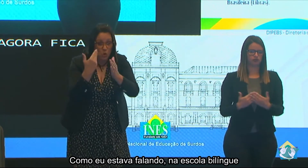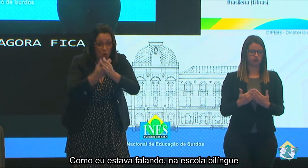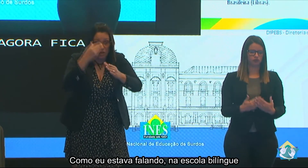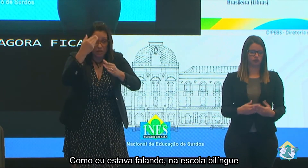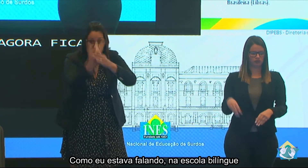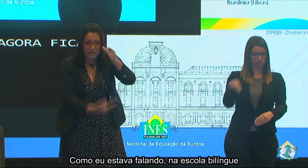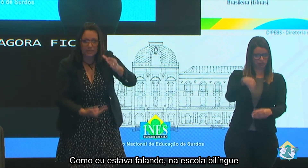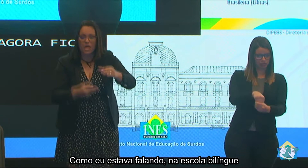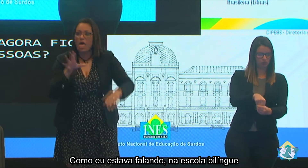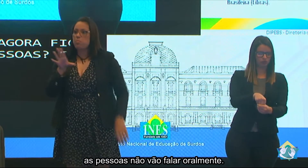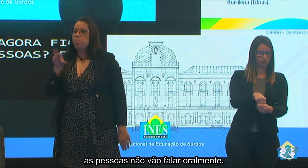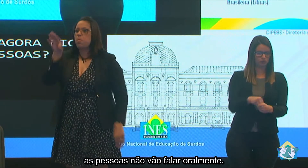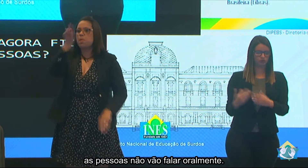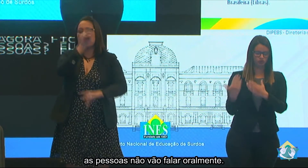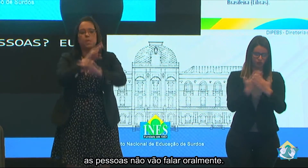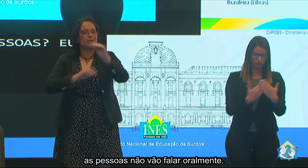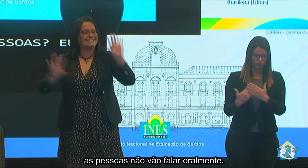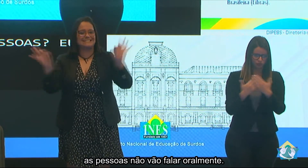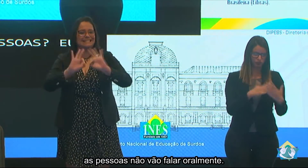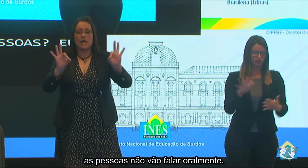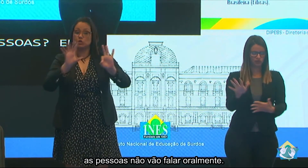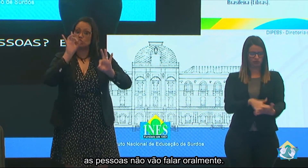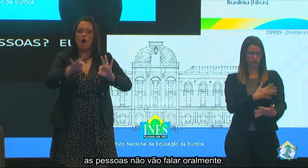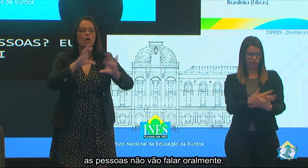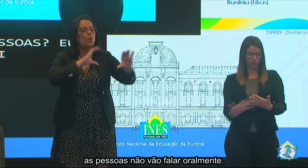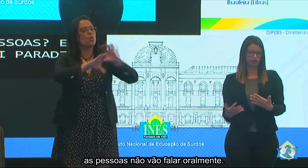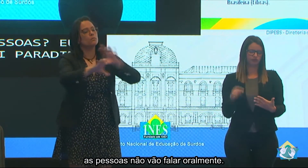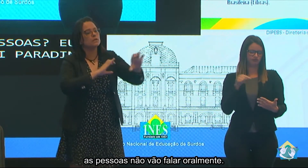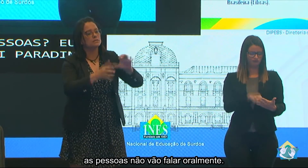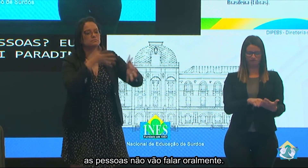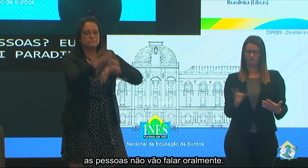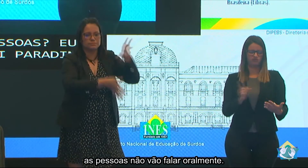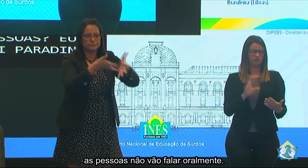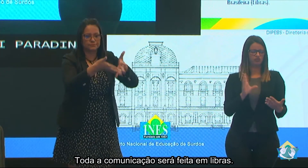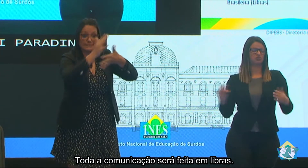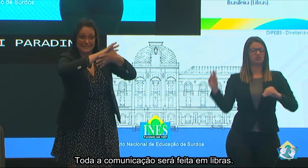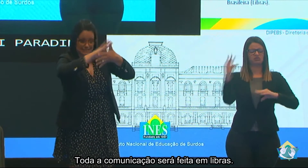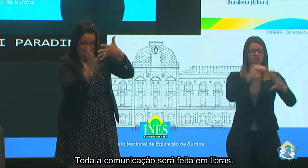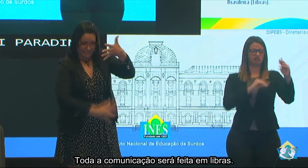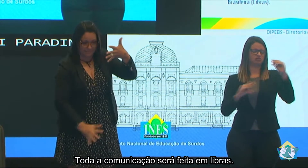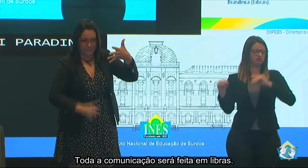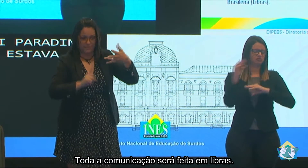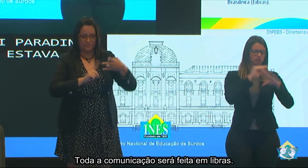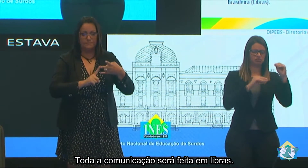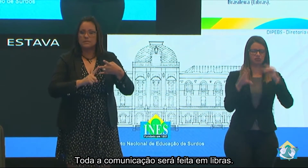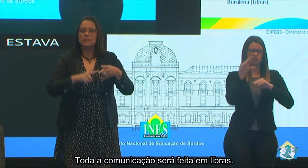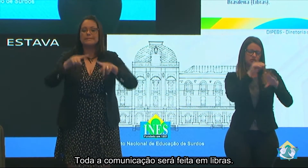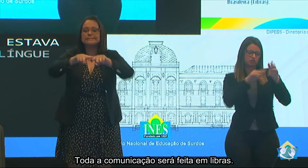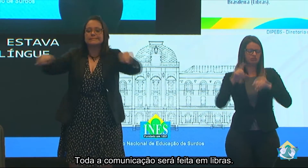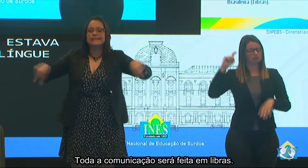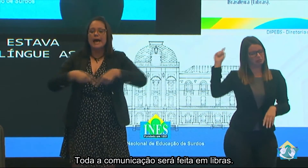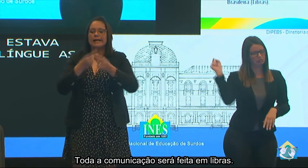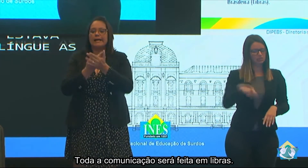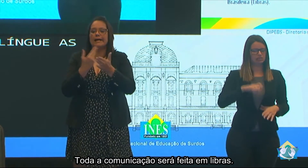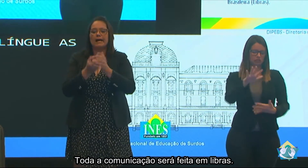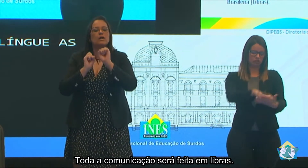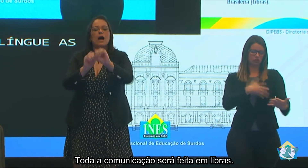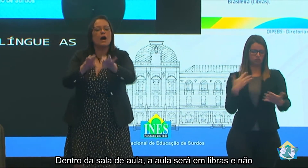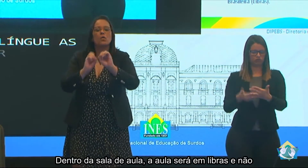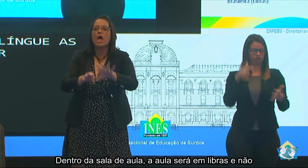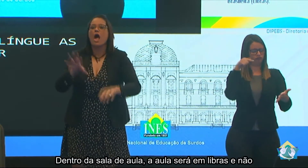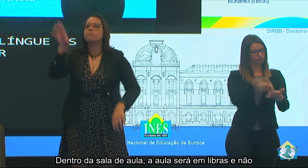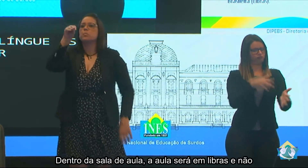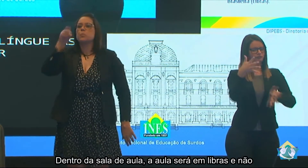na escola bilíngue, as pessoas não vão falar oralmente. Toda a comunicação será feita em